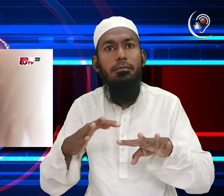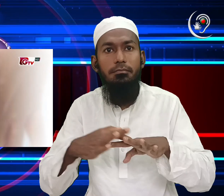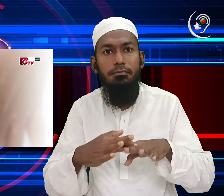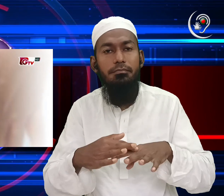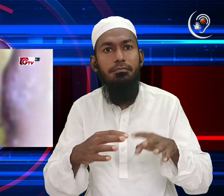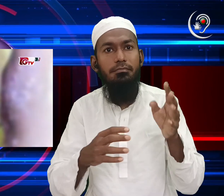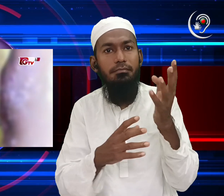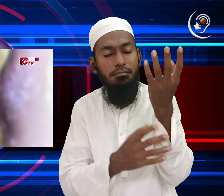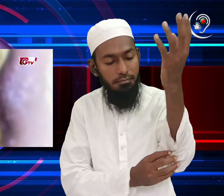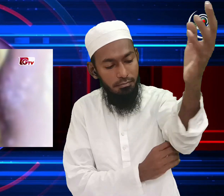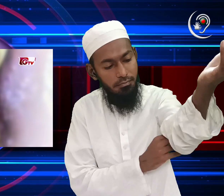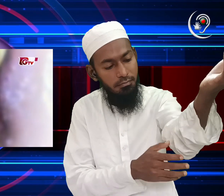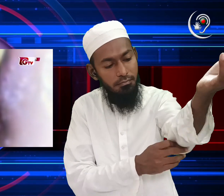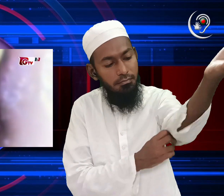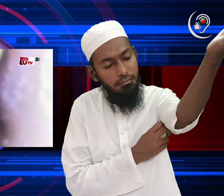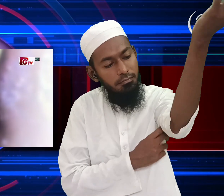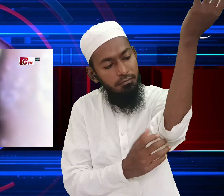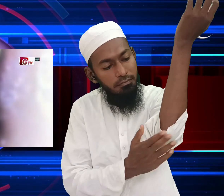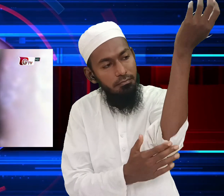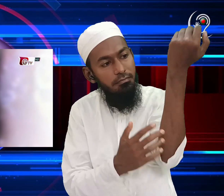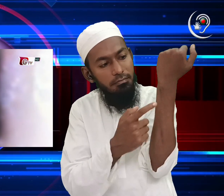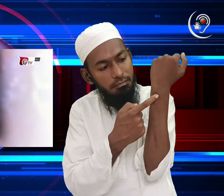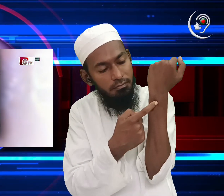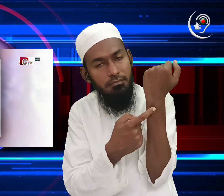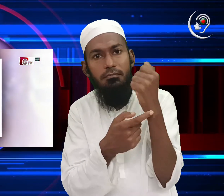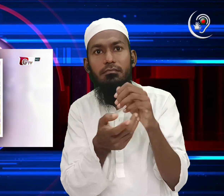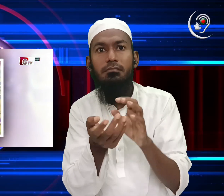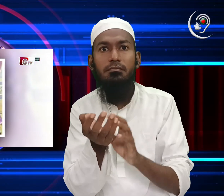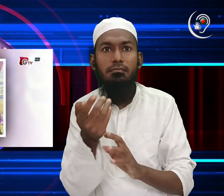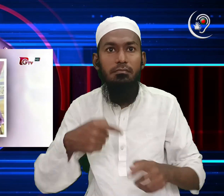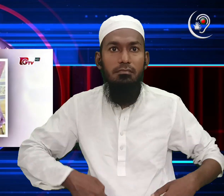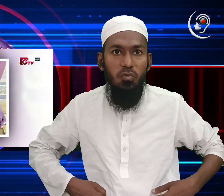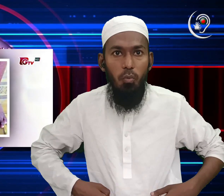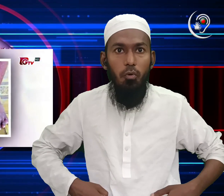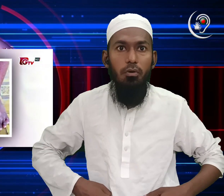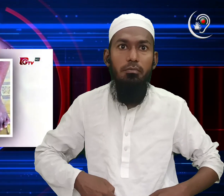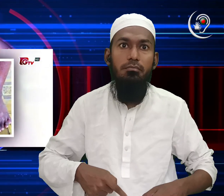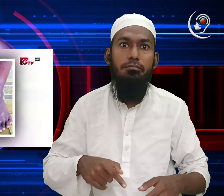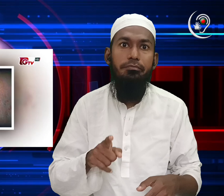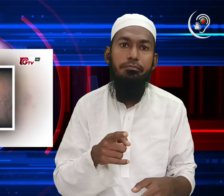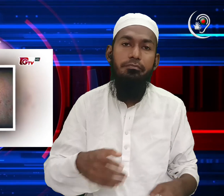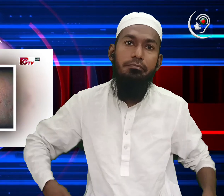ভাঁজে, বগলের নিচে, কোমর কিংবা নিতম্বে।